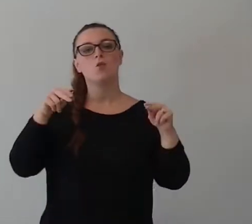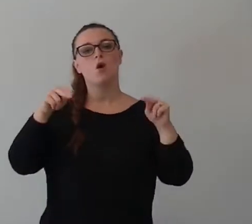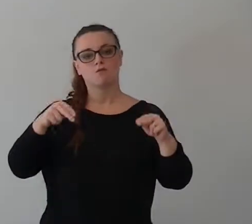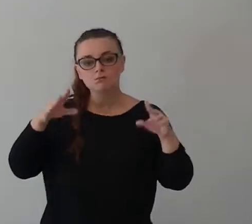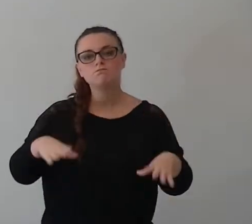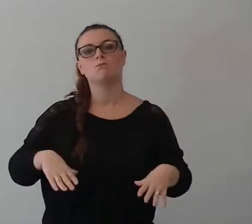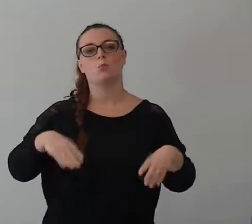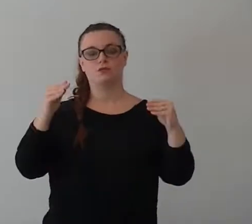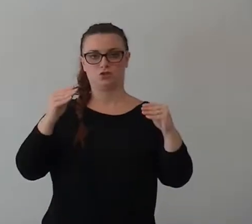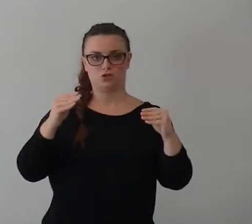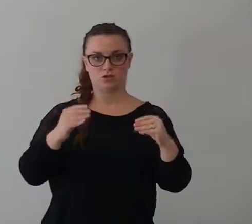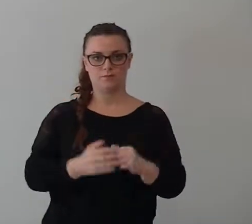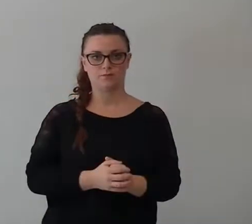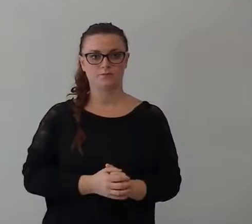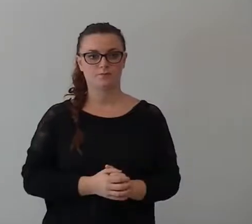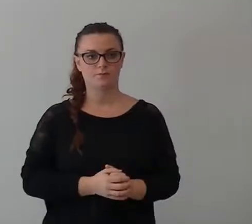3.